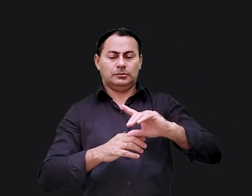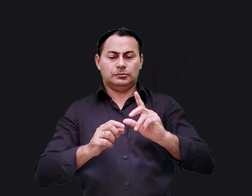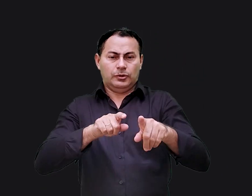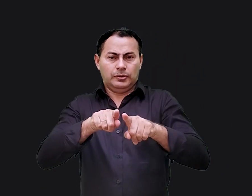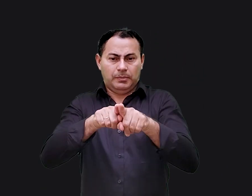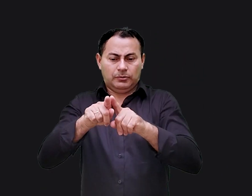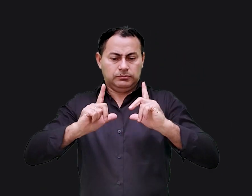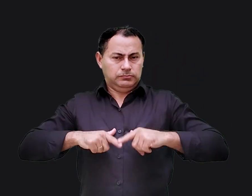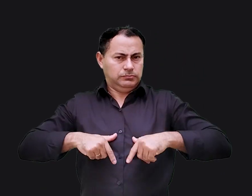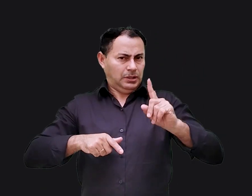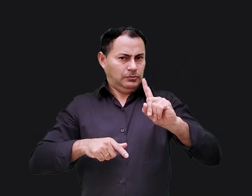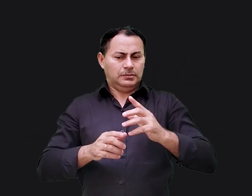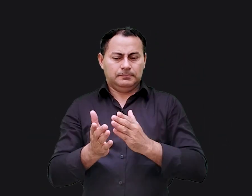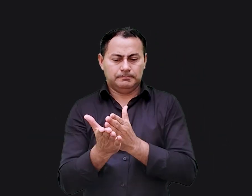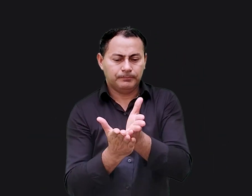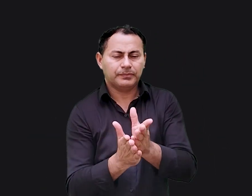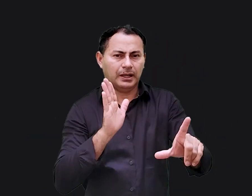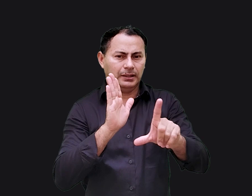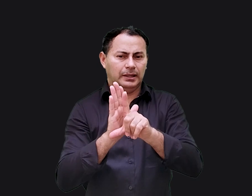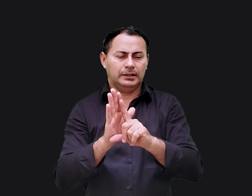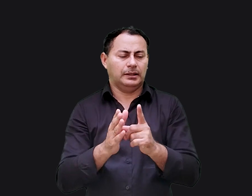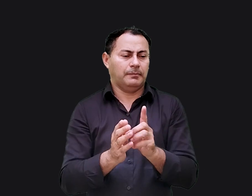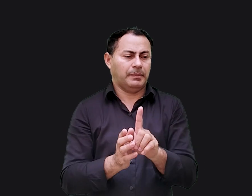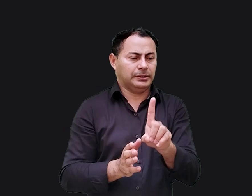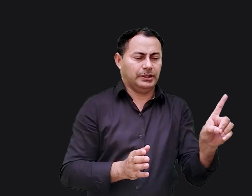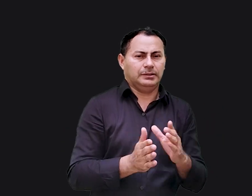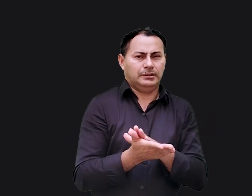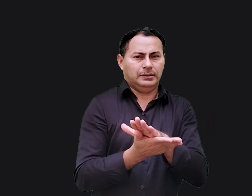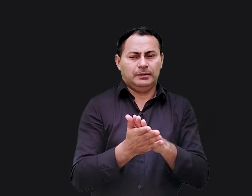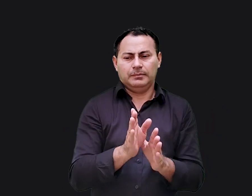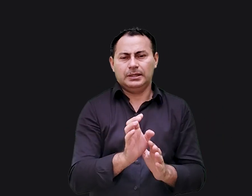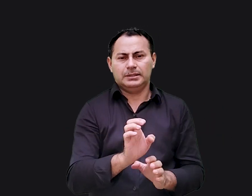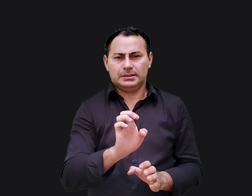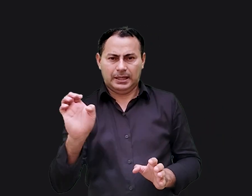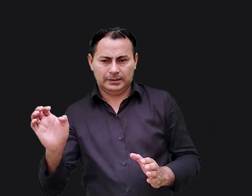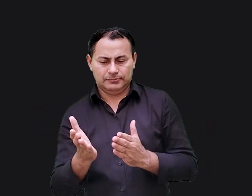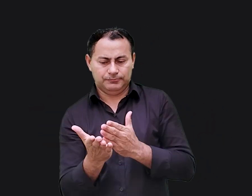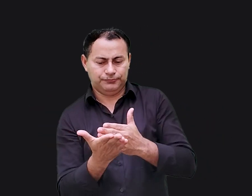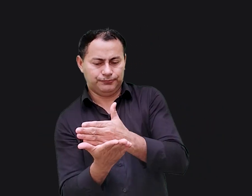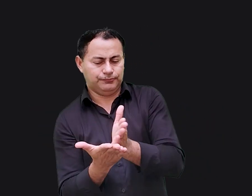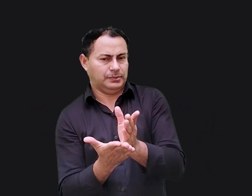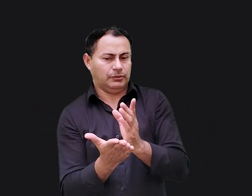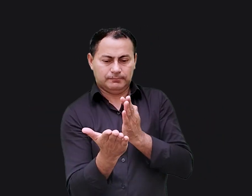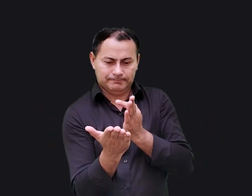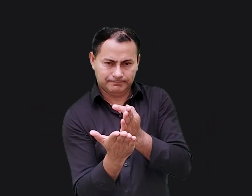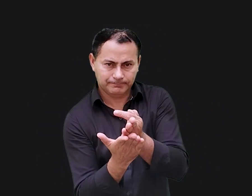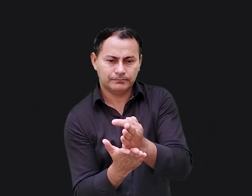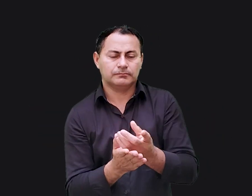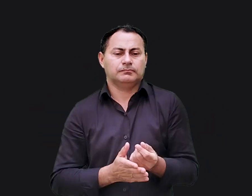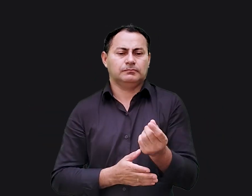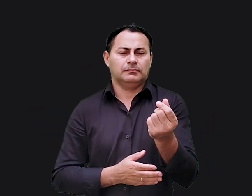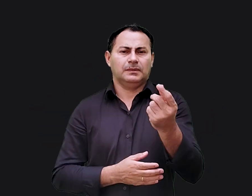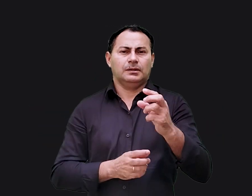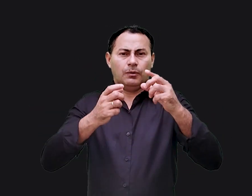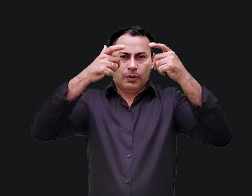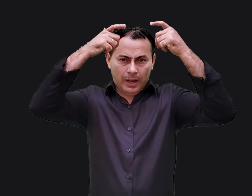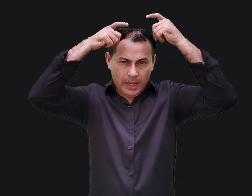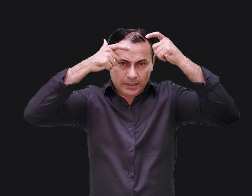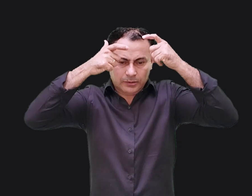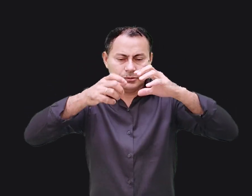irmãos israelitas e que não se desvie da lei nem para a direita e nem para a esquerda. Assim prolongará o seu reinado